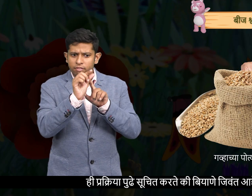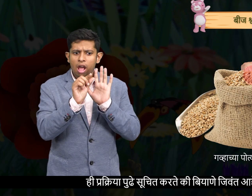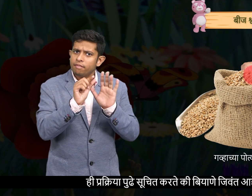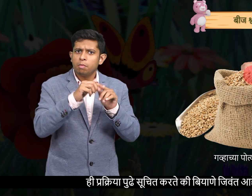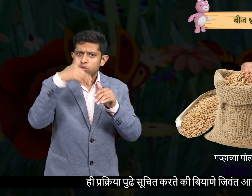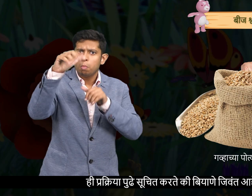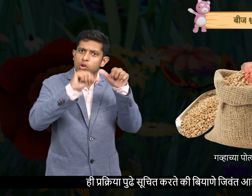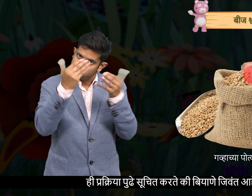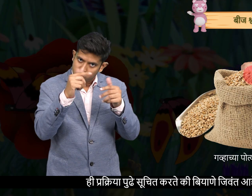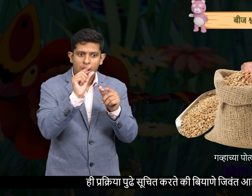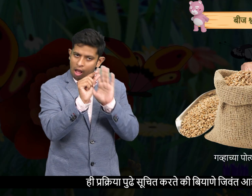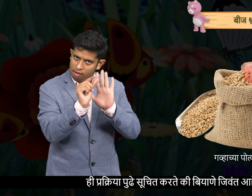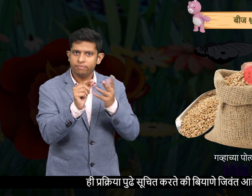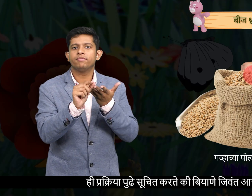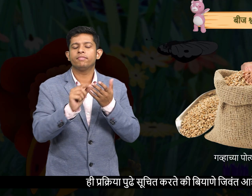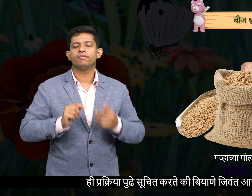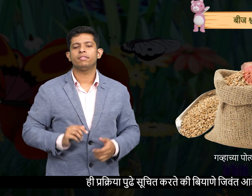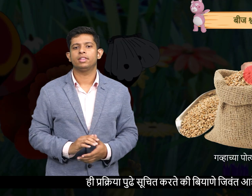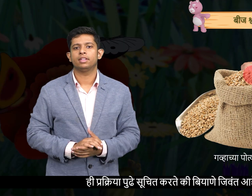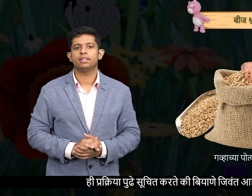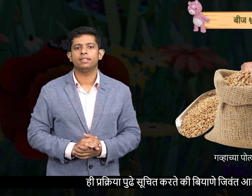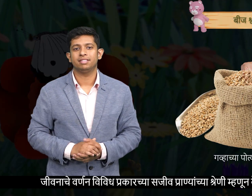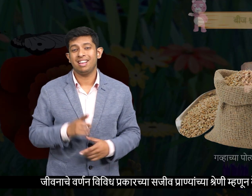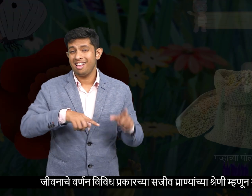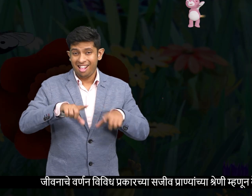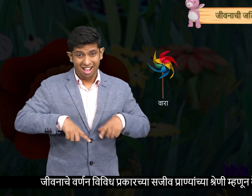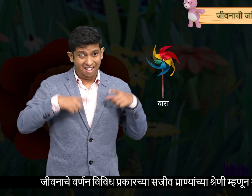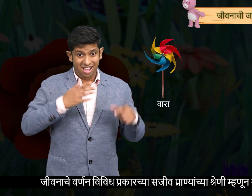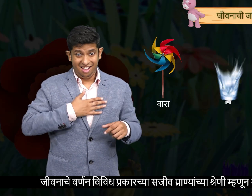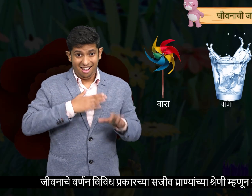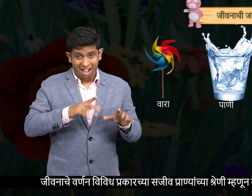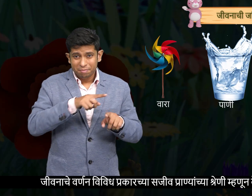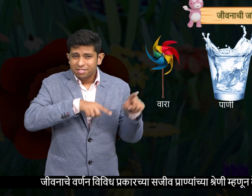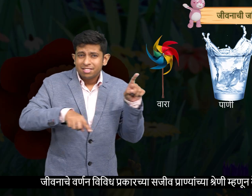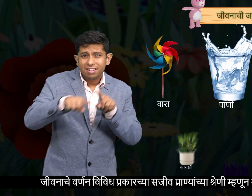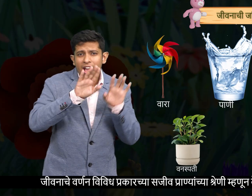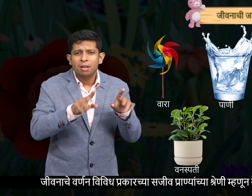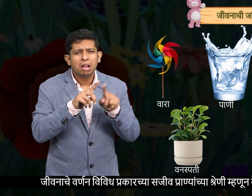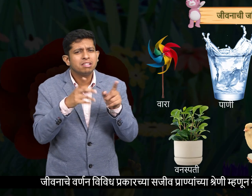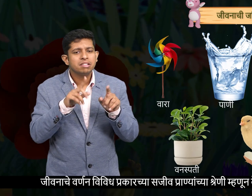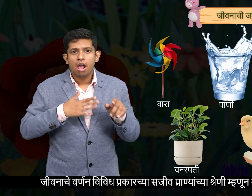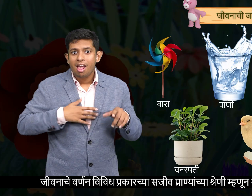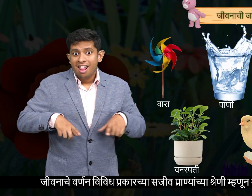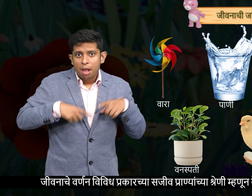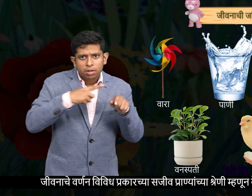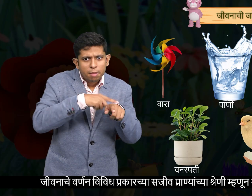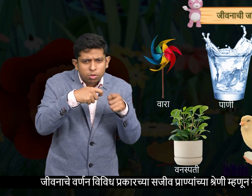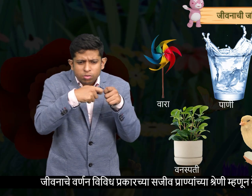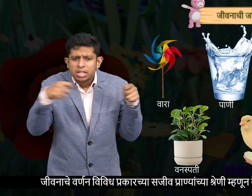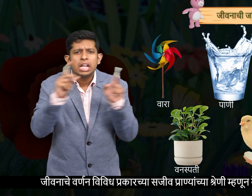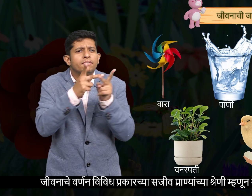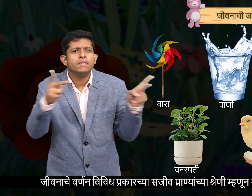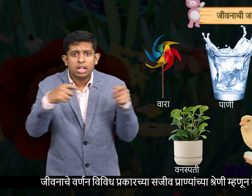करते की बियाणे जिवंत आहेत. जीवनाचे वर्णन विविध प्रकारच्या सजीव